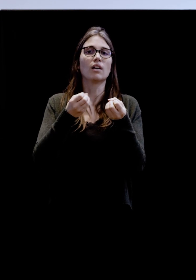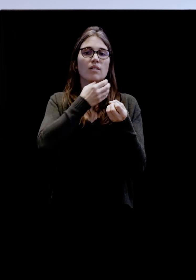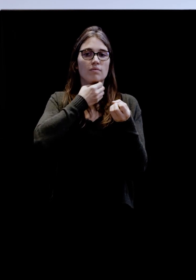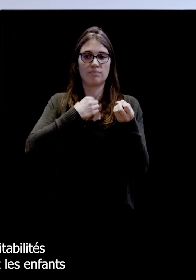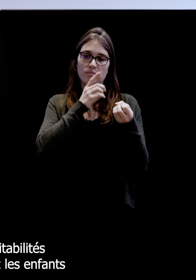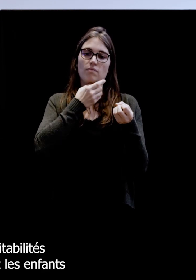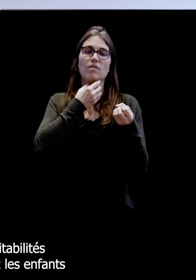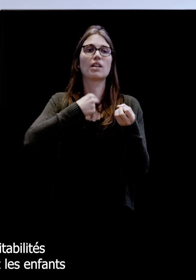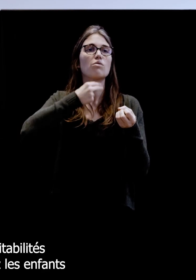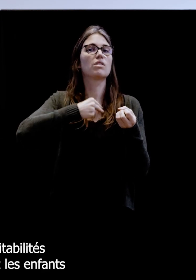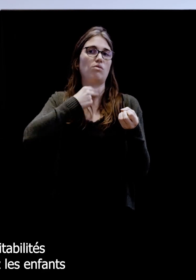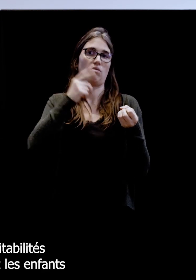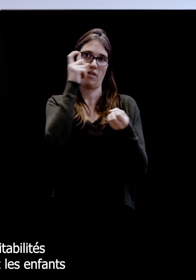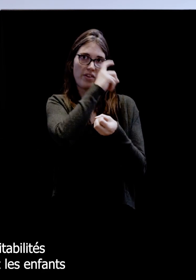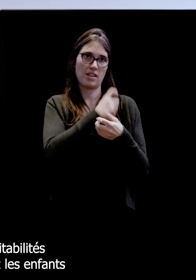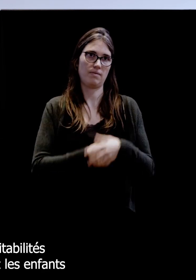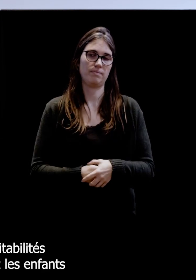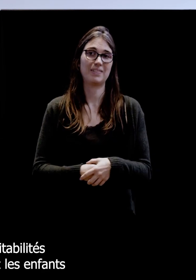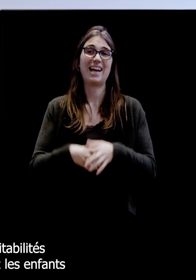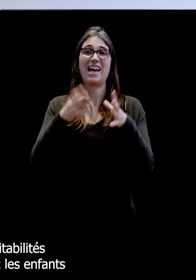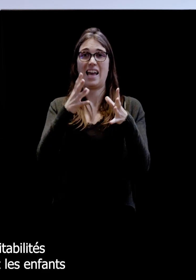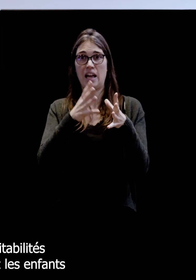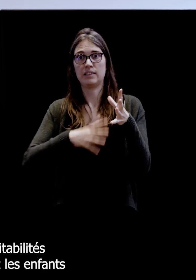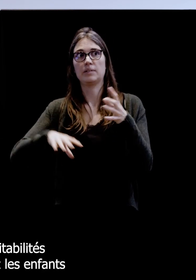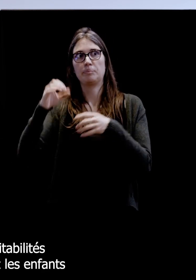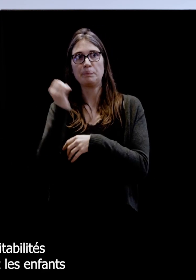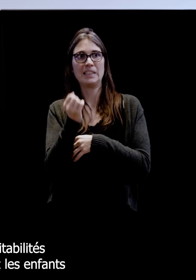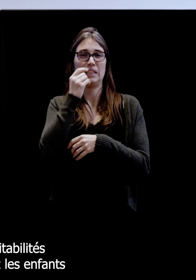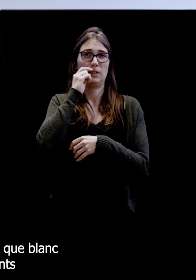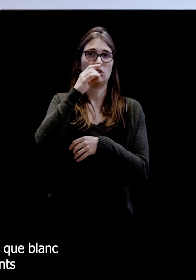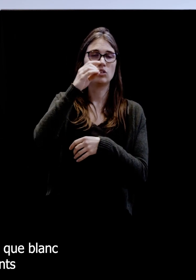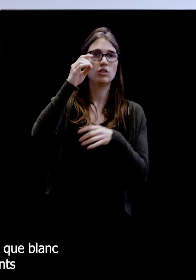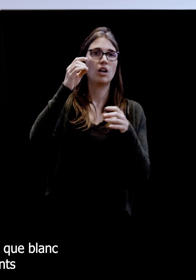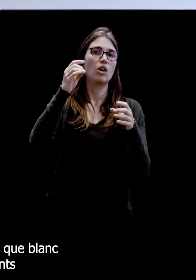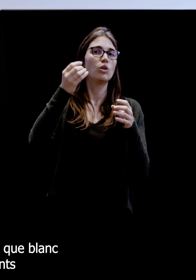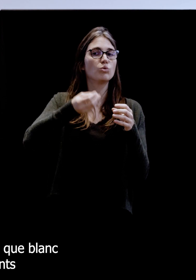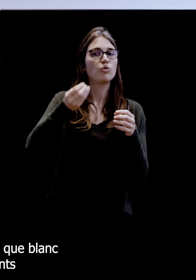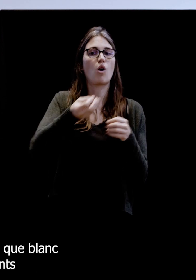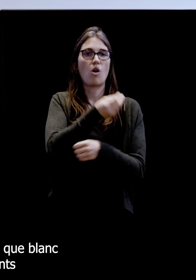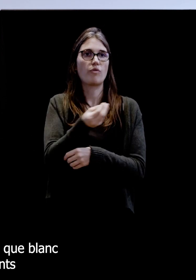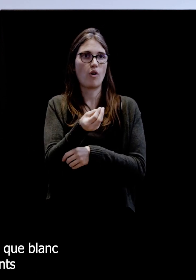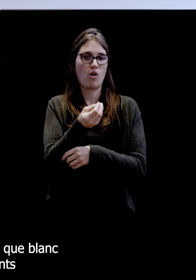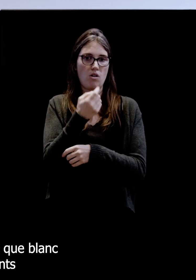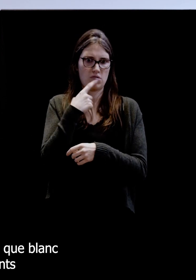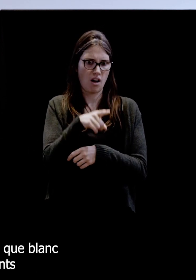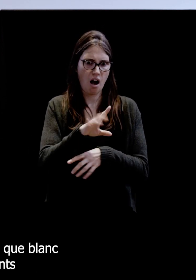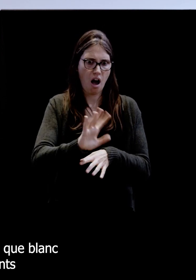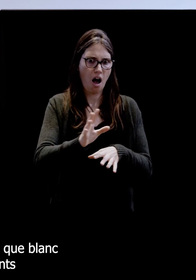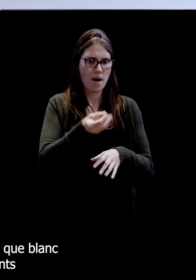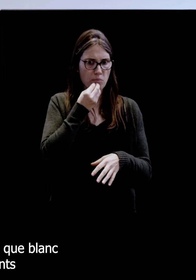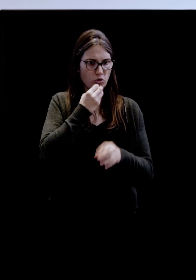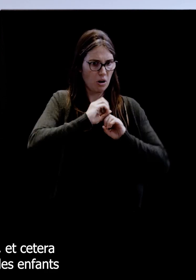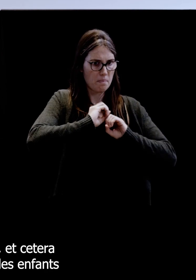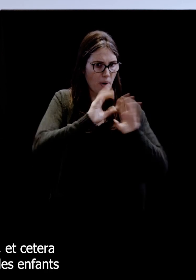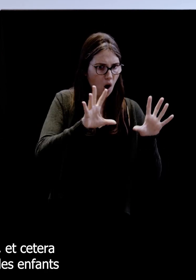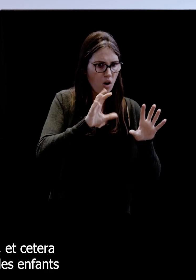bouché, etc. Et puis, les irritabilités sensorielles qu'on voit chez les enfants très sélectifs, qui mangent que blanc, ou que 3